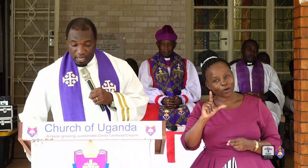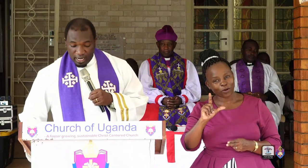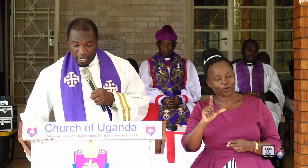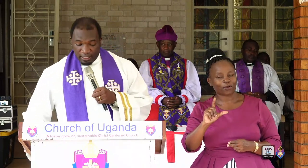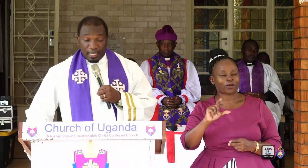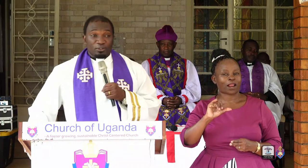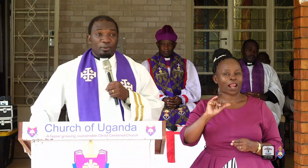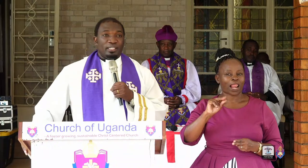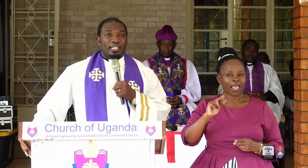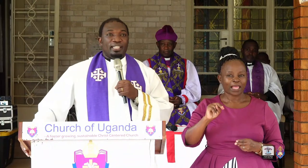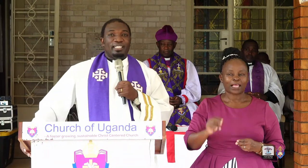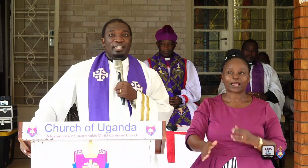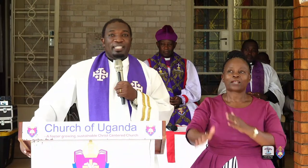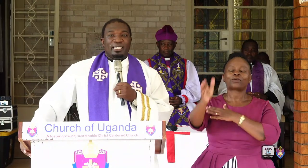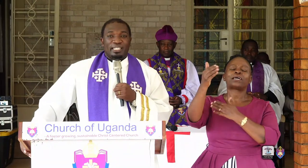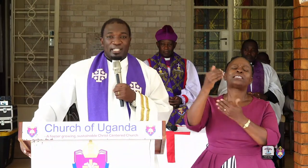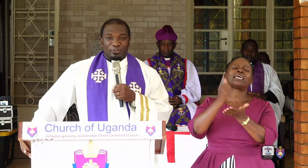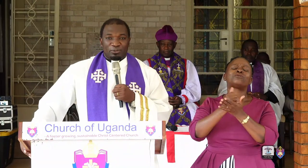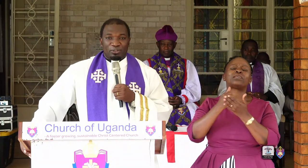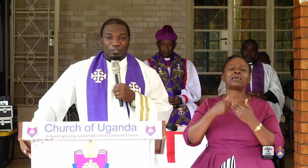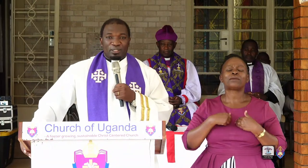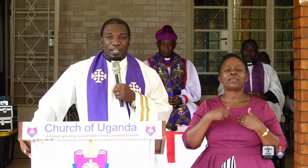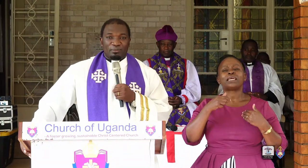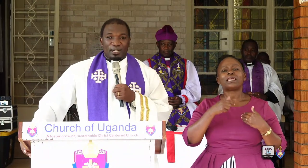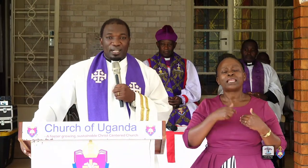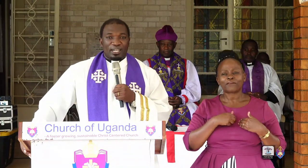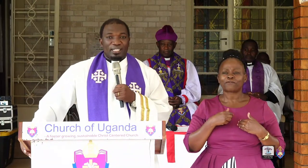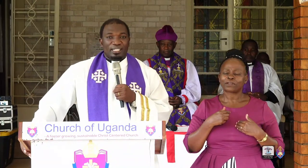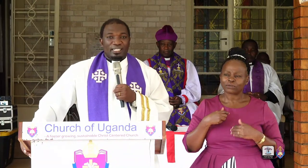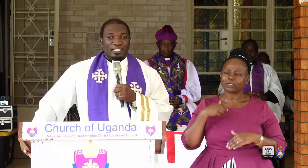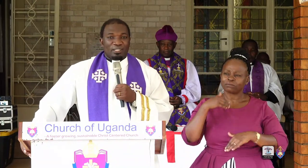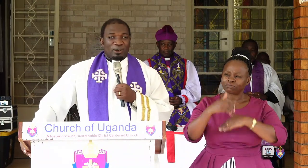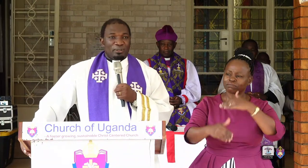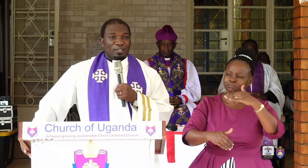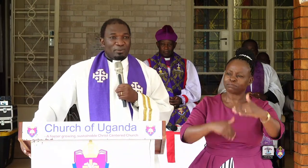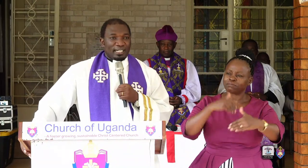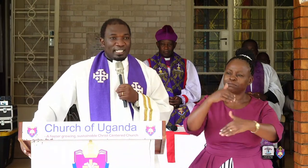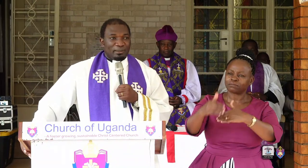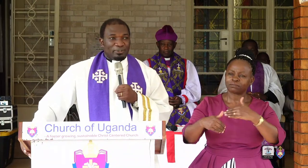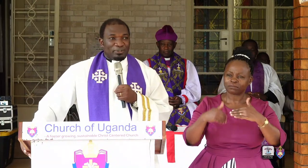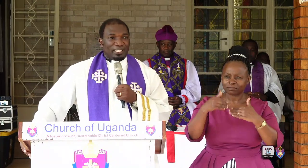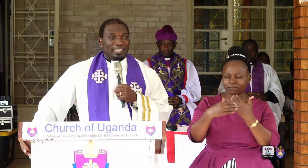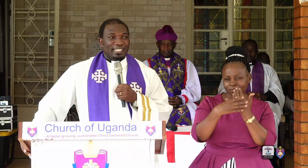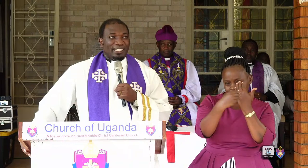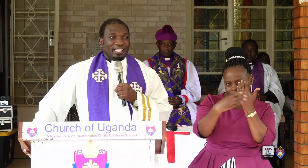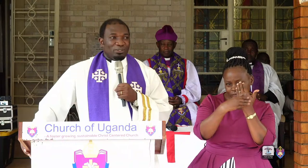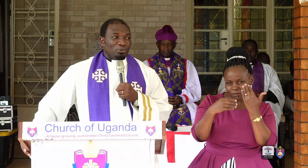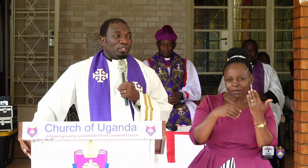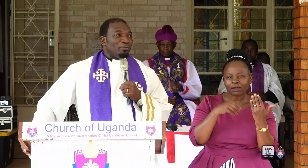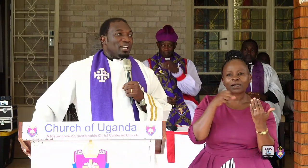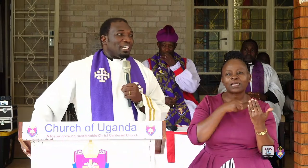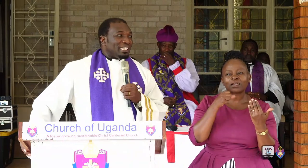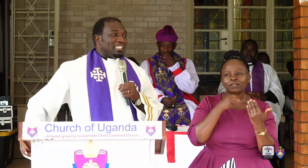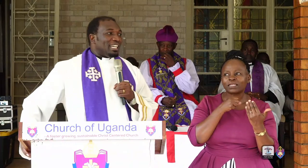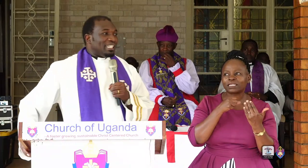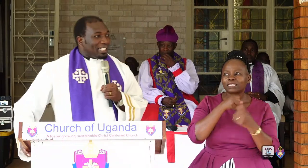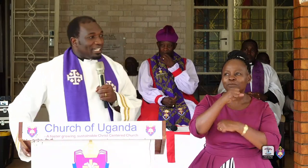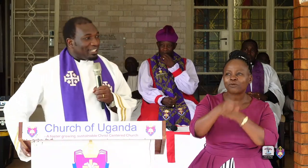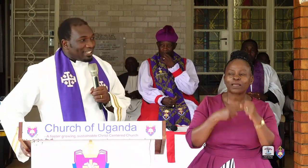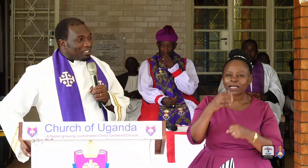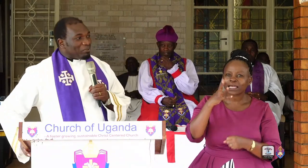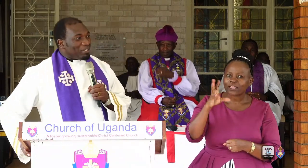katonda, achatu bedde, nafe tujia kutambula, ngatula bila kubakade bafe, tutuke miyake